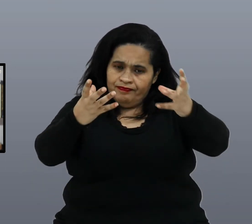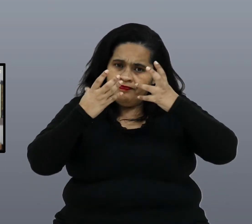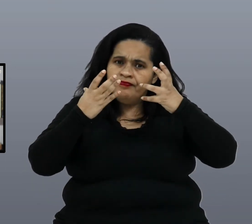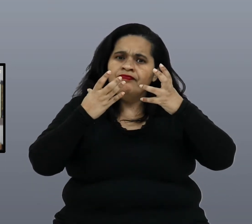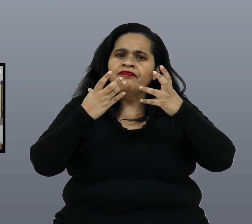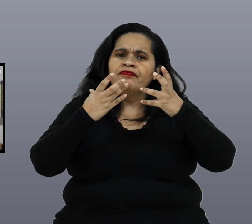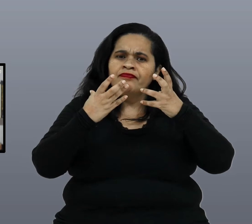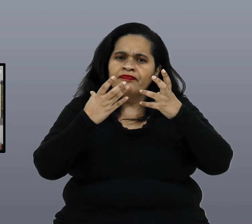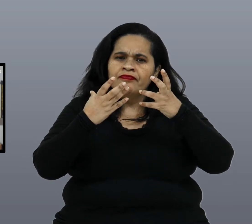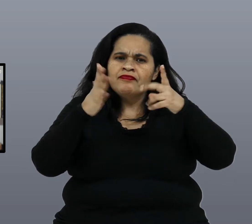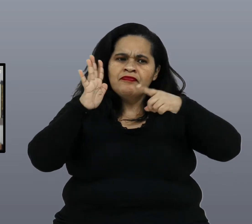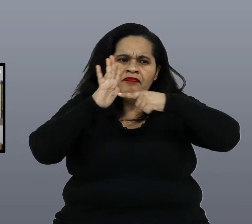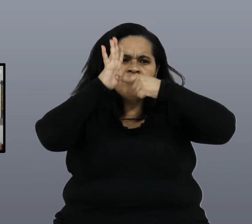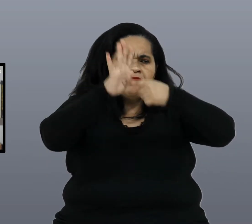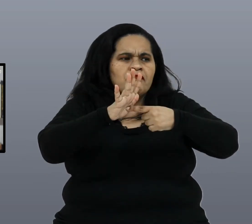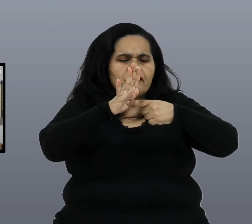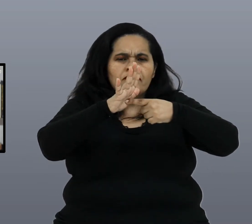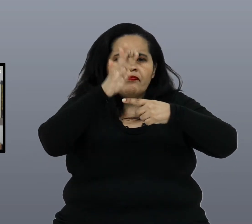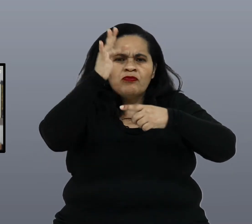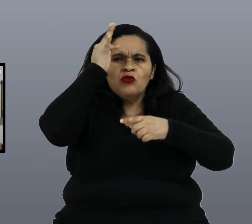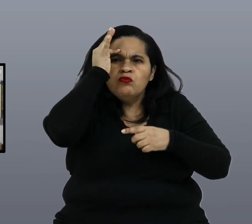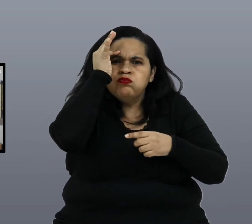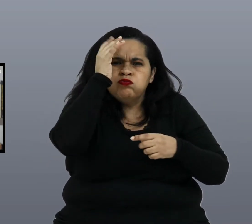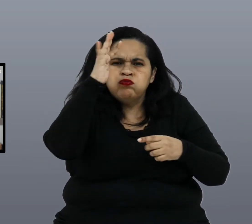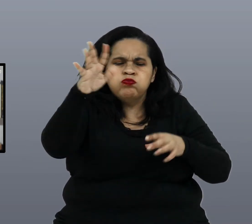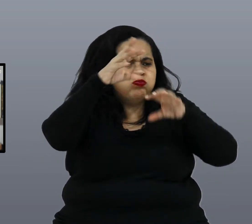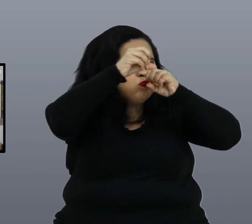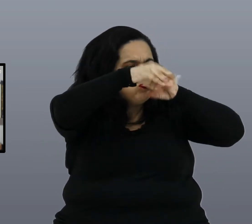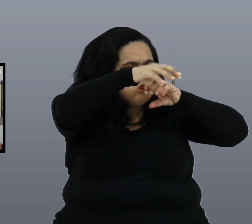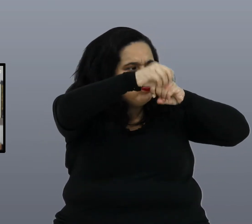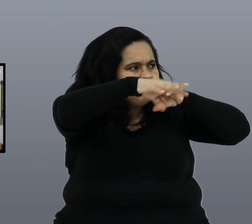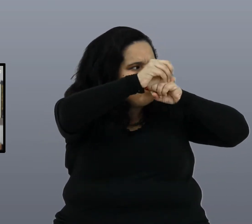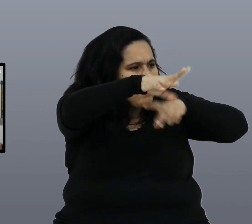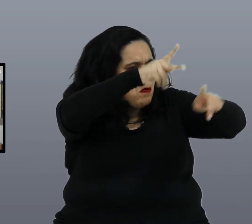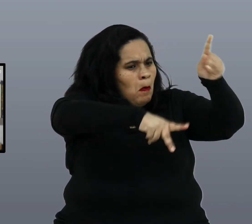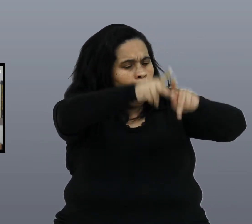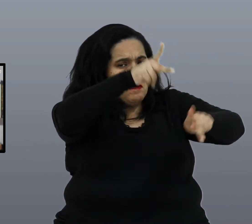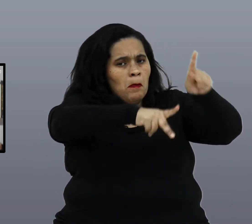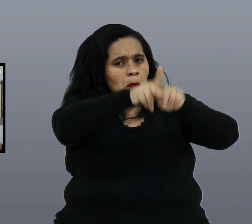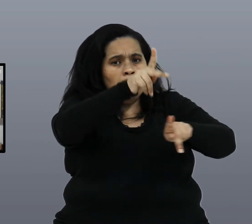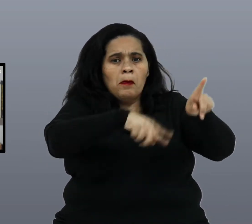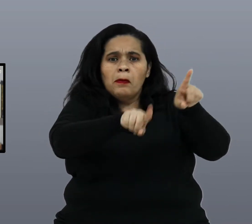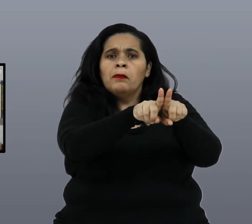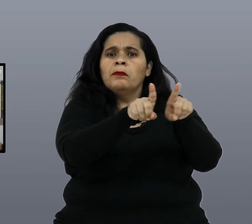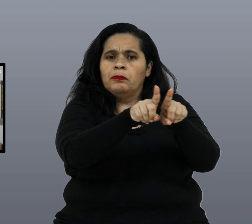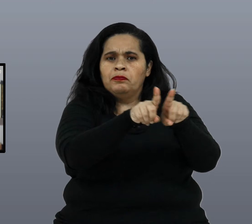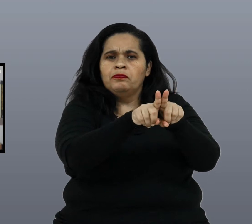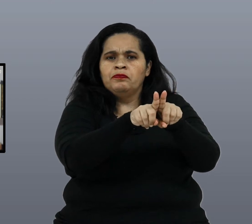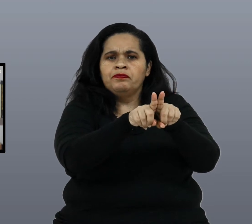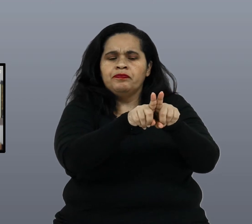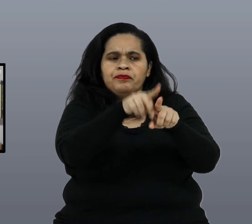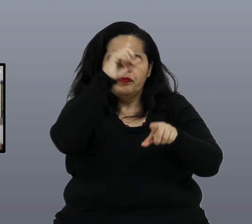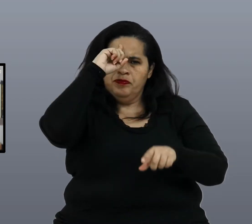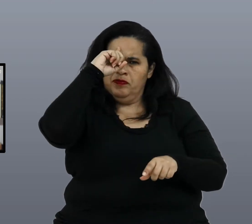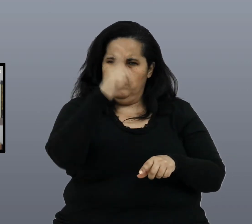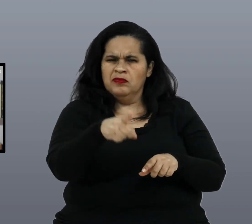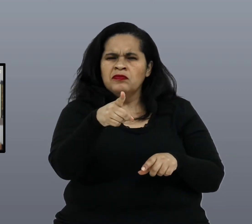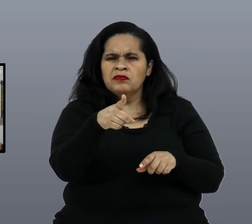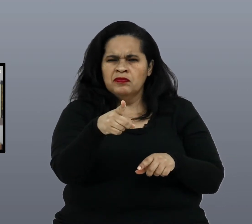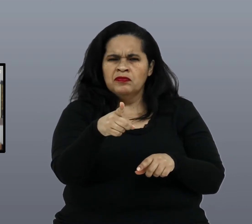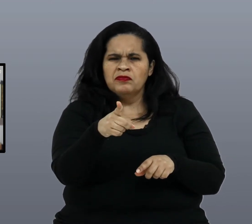grega e que a filosofia grega fosse ensinado para todos os povos conquistados. E ele decreta também que a língua oficial